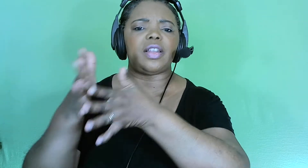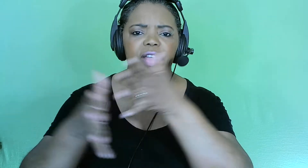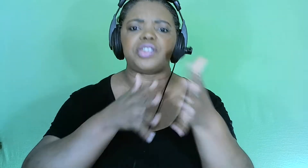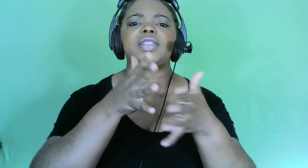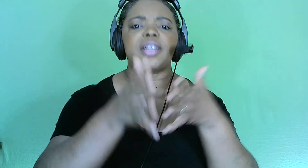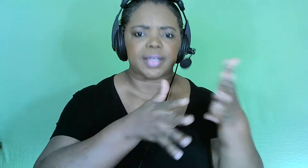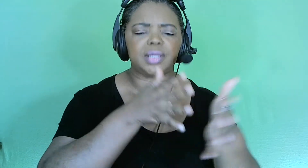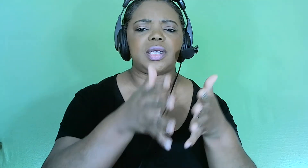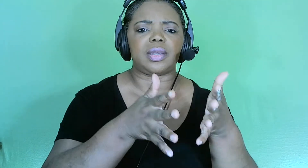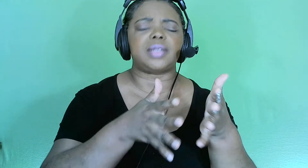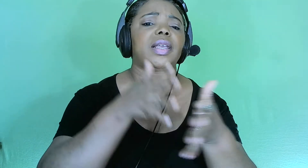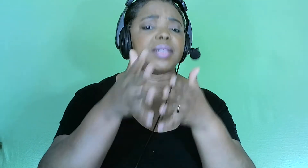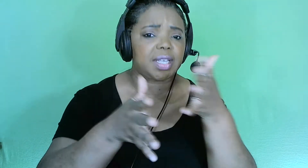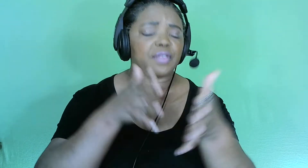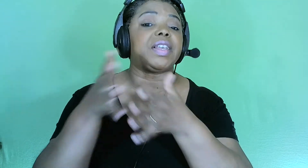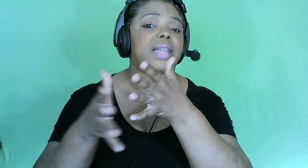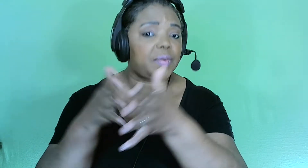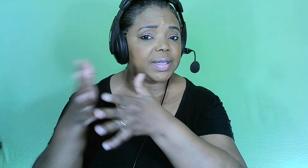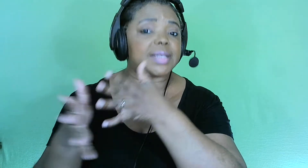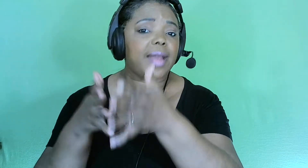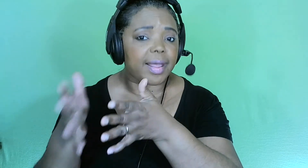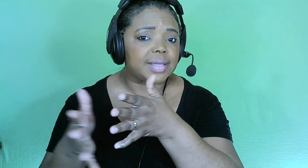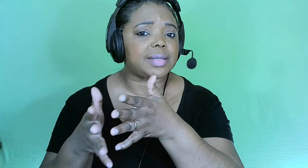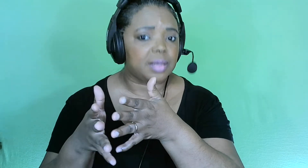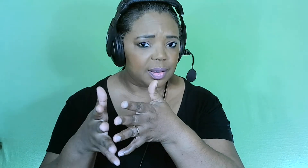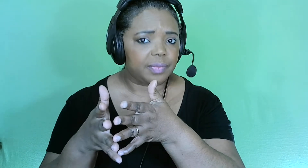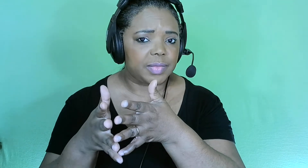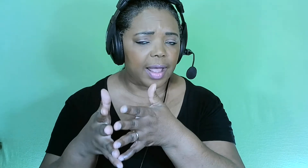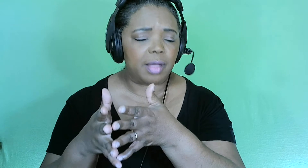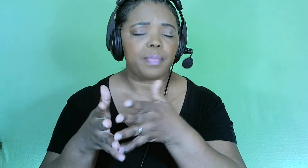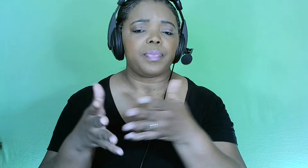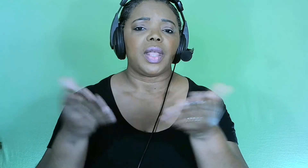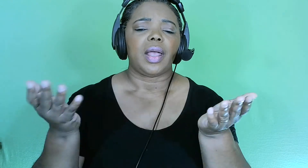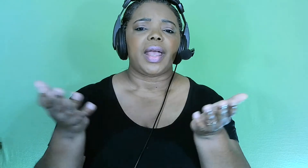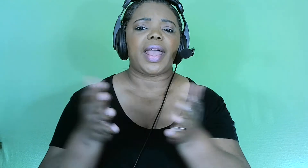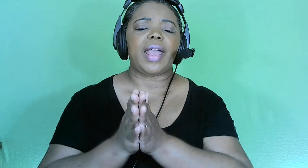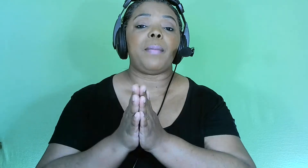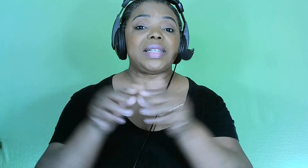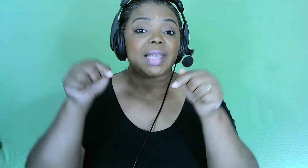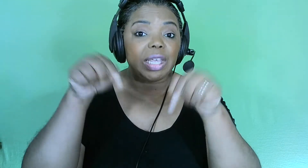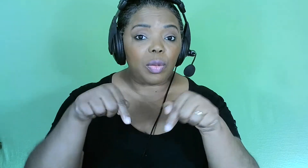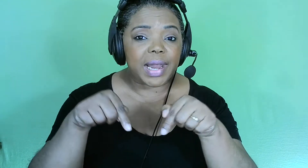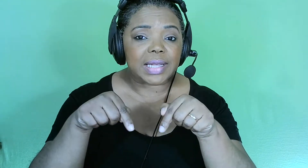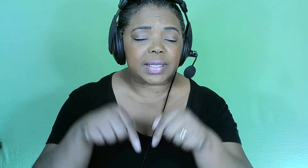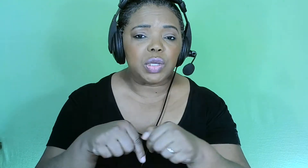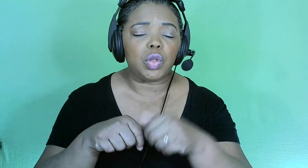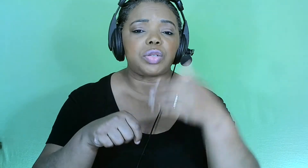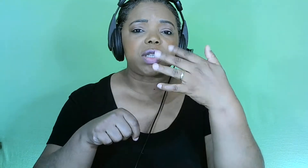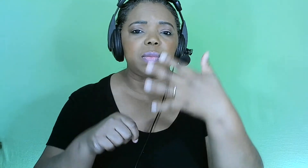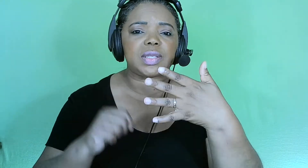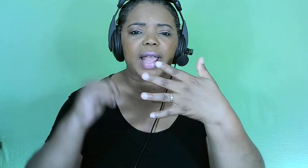vai dizer que sim, isso aqui significa língua de sinais, tá? Mas aqui no Brasil, nós usamos